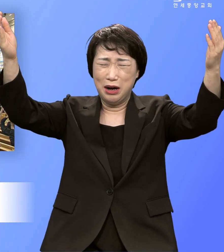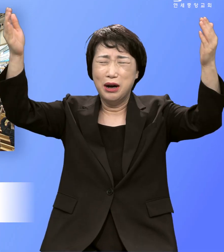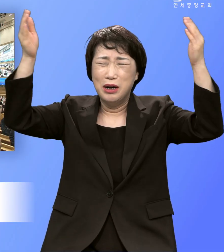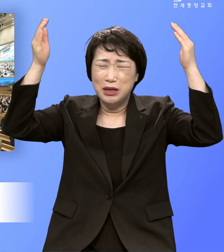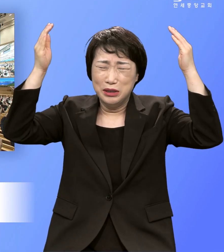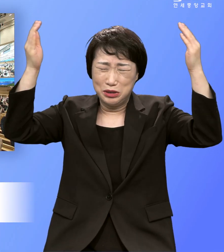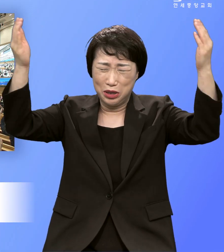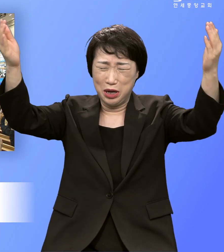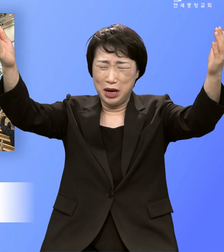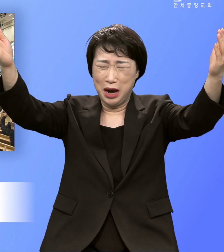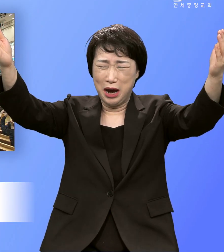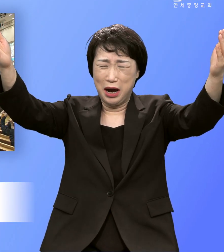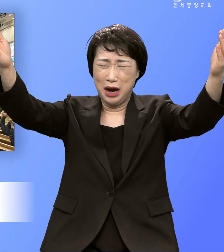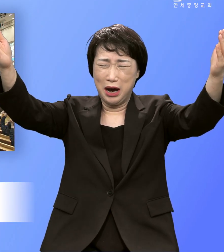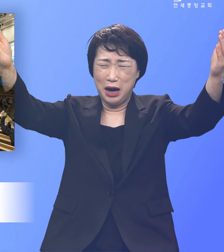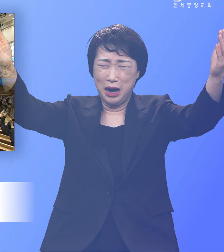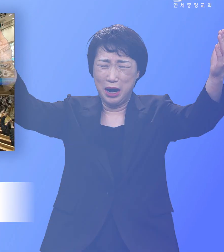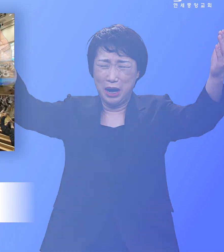주여,